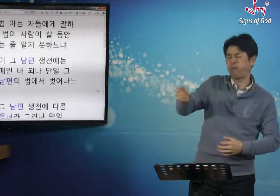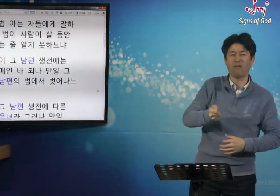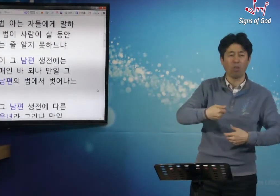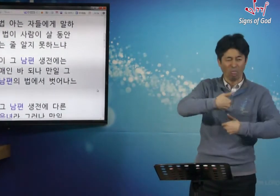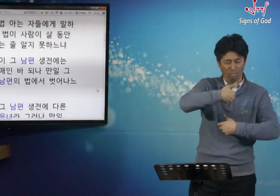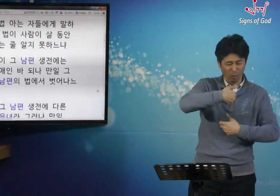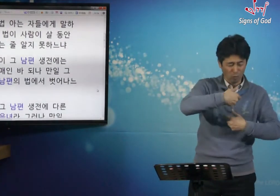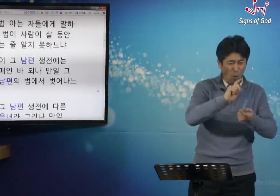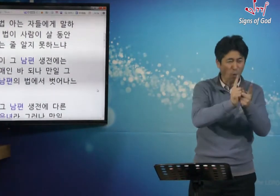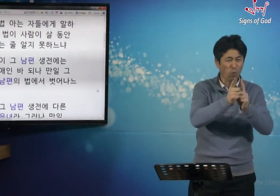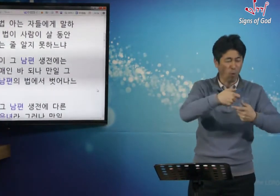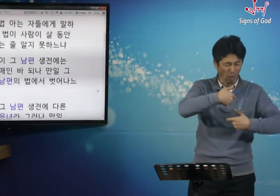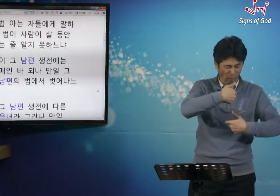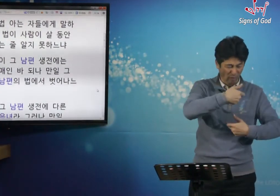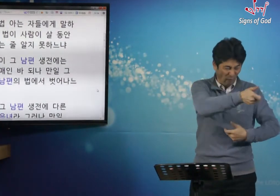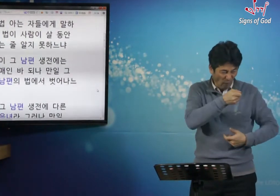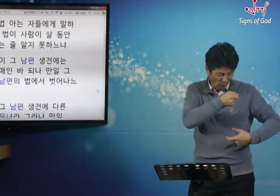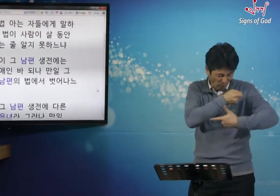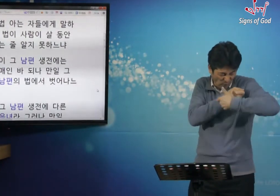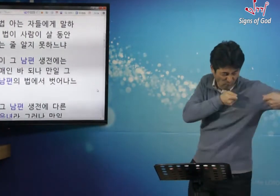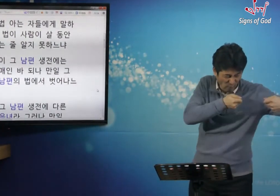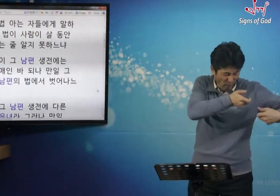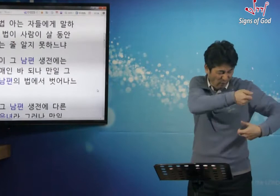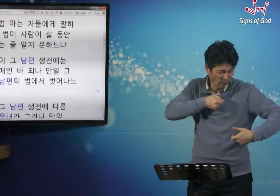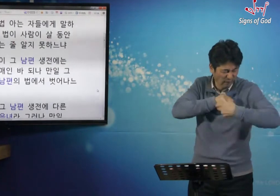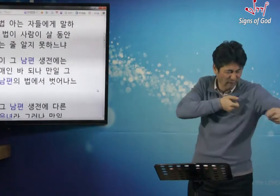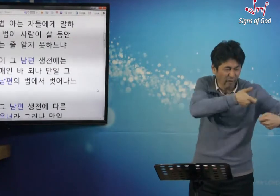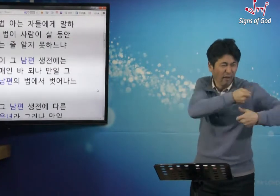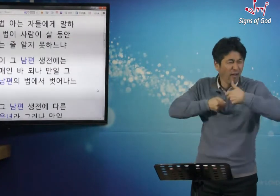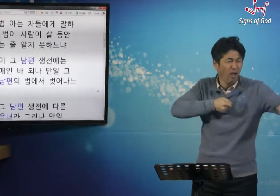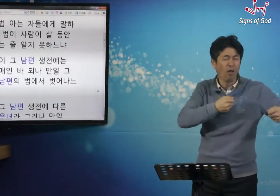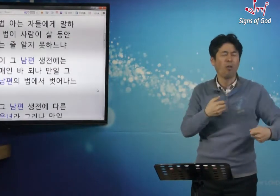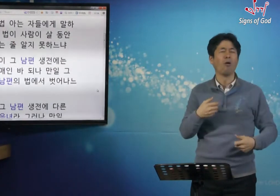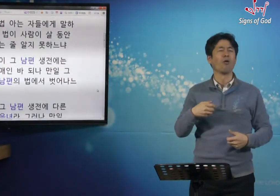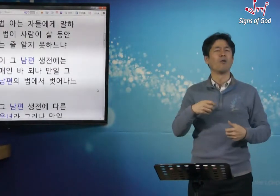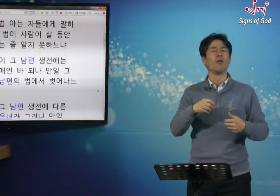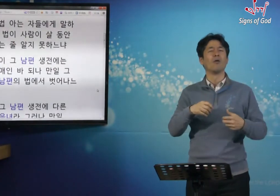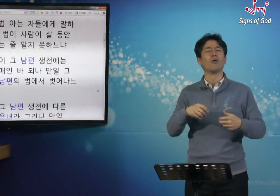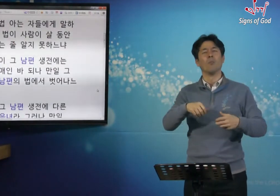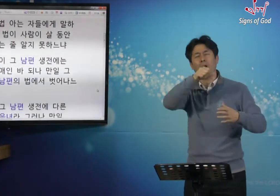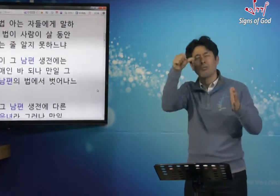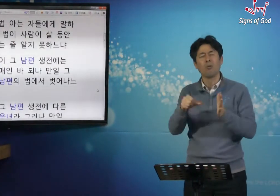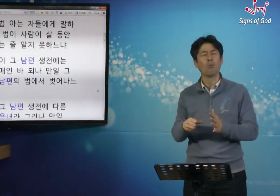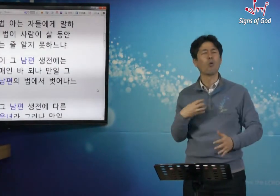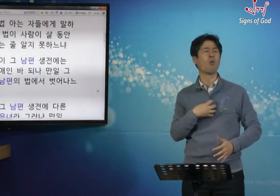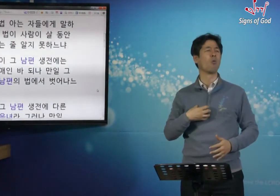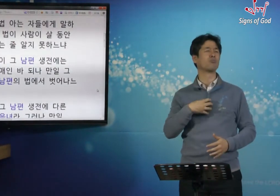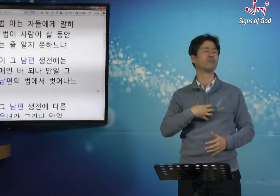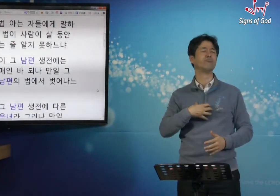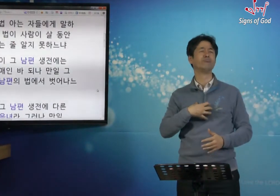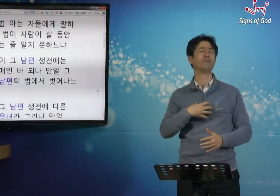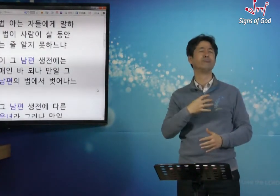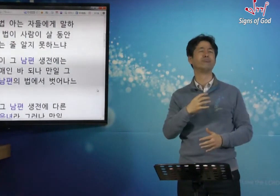많은 사람들이 서로서로 원수 맺고 서로서로 약점들을 집어내어서 얘기하고